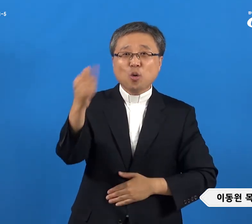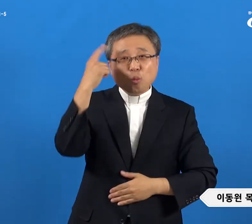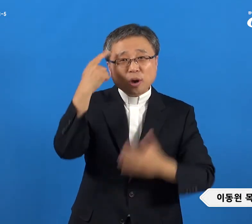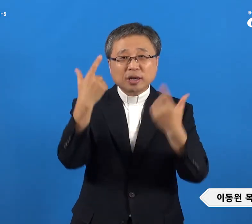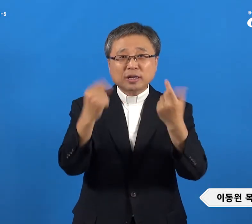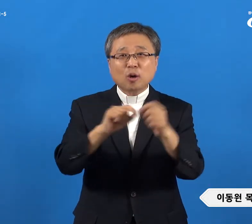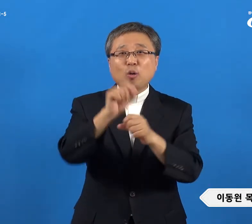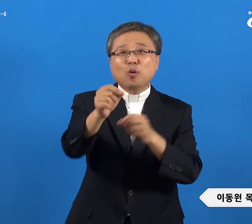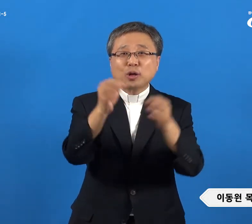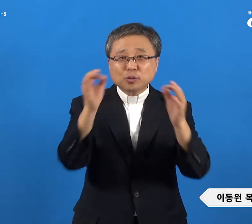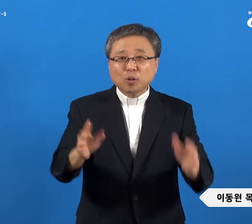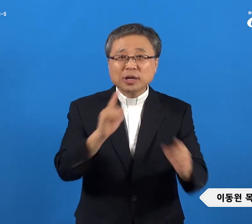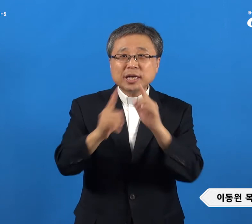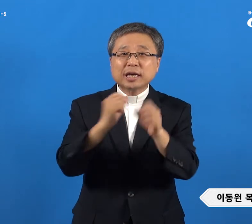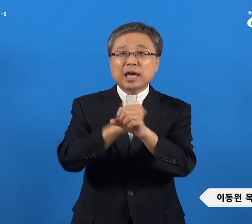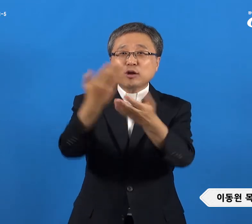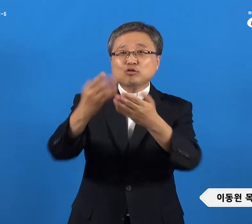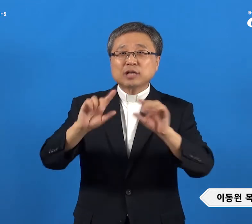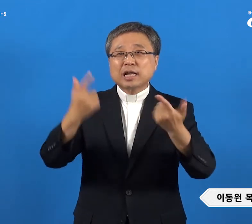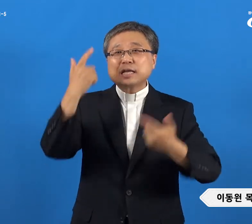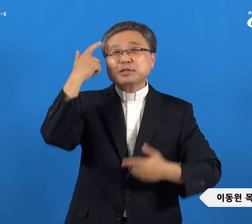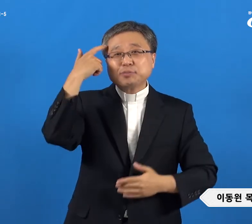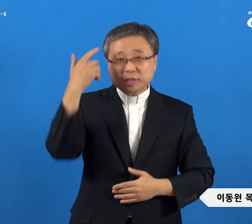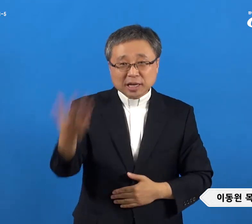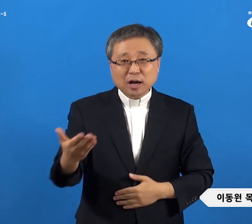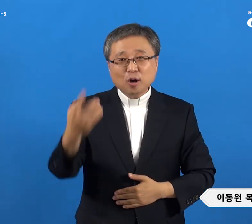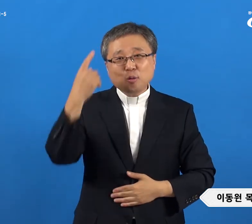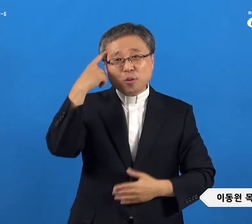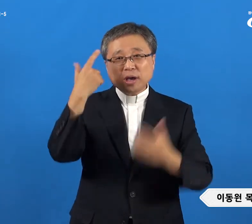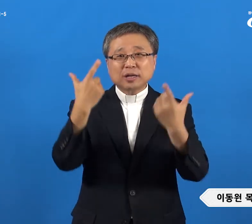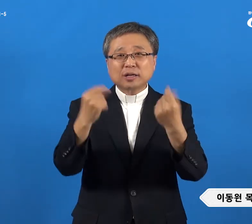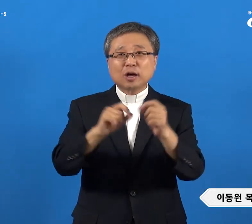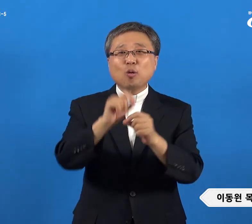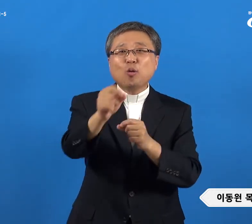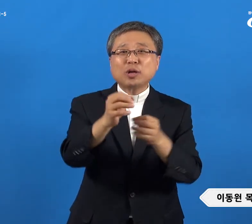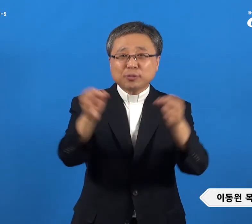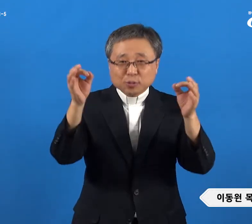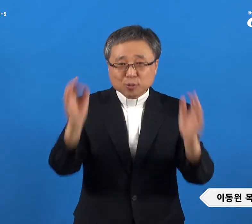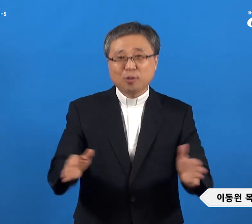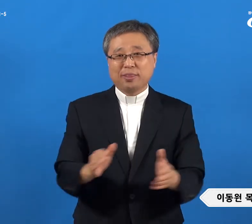이렇게 오랫동안 이 얘기를 안 해주셨어요? 왜 이렇게 오랫동안?